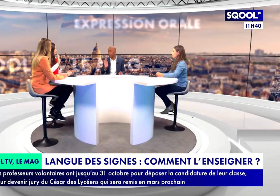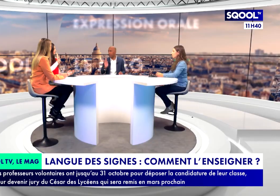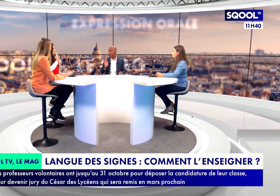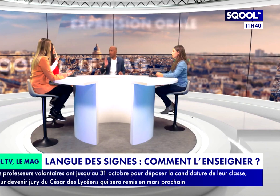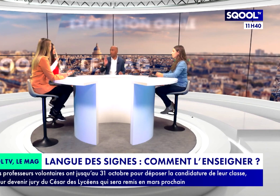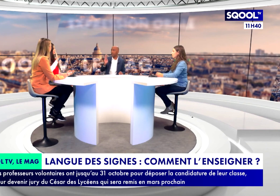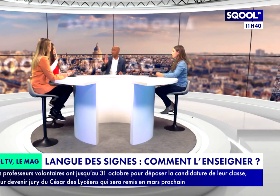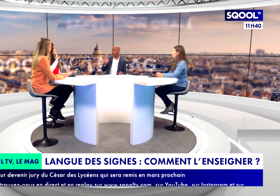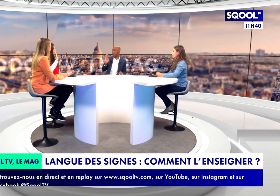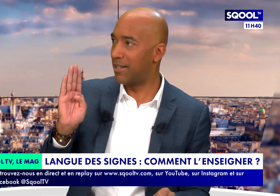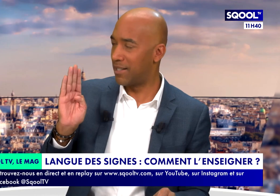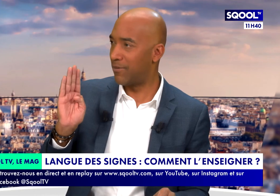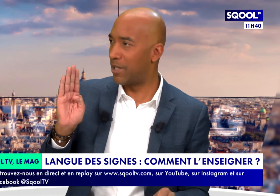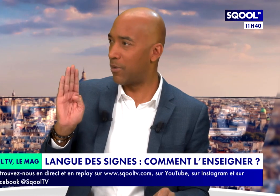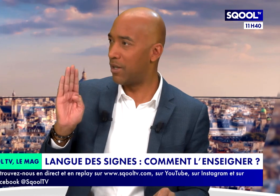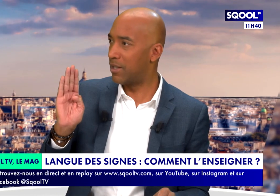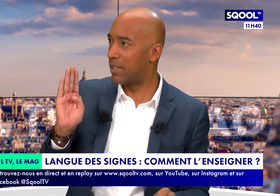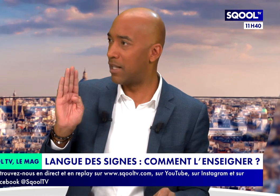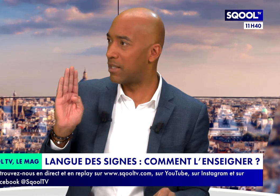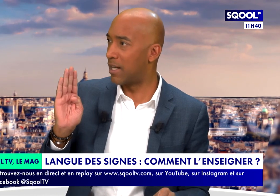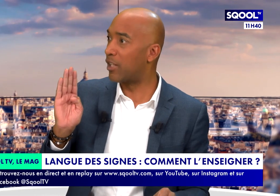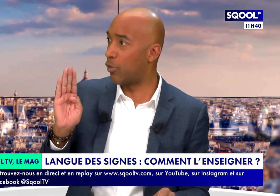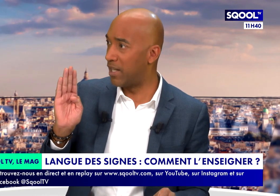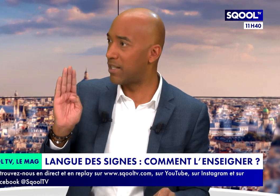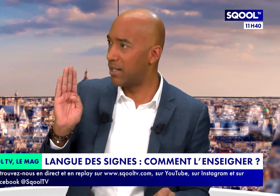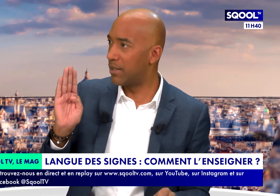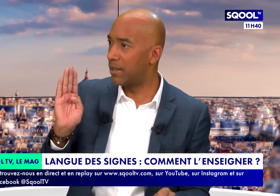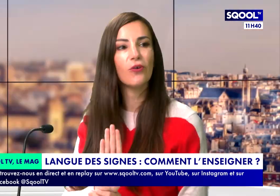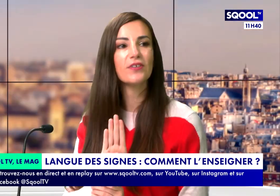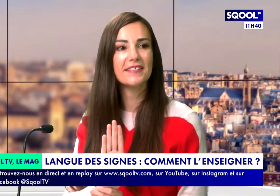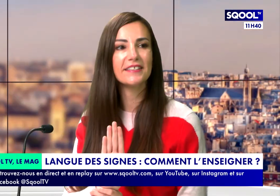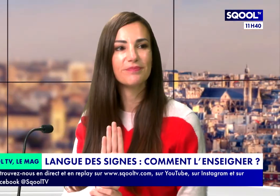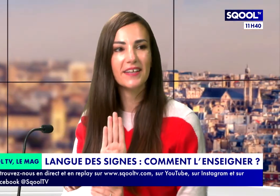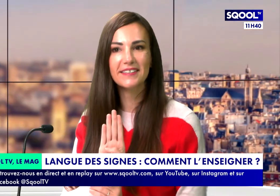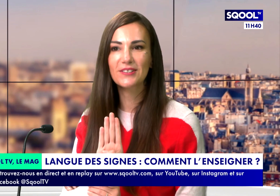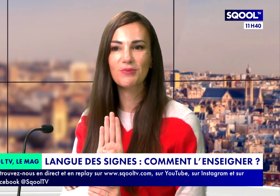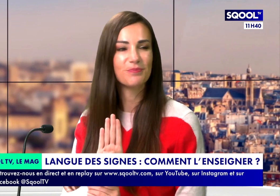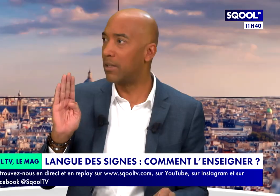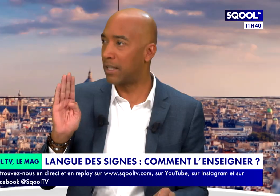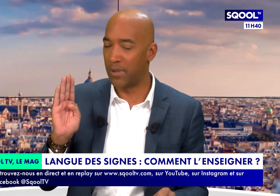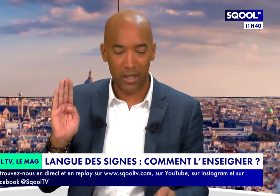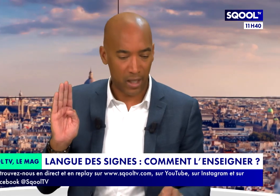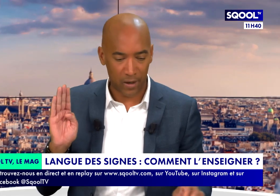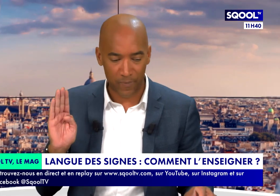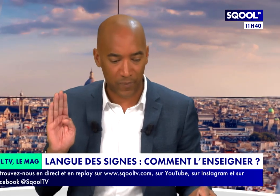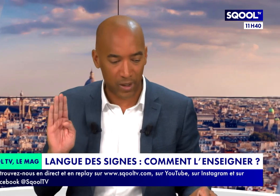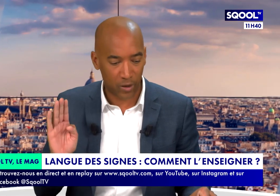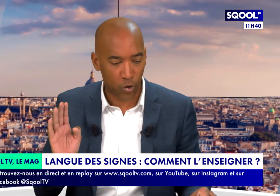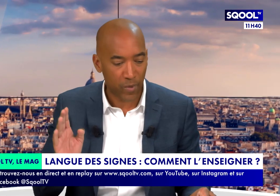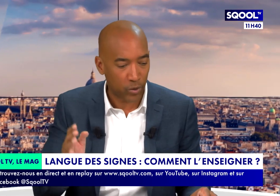? En B, c'est ça ? Oui. Ça veut dire quoi ? C'est la lettre B, ça la lettre B en langue des signes. D'accord. Très bien. Combien de